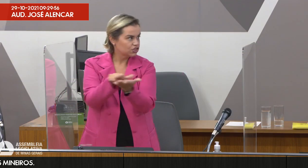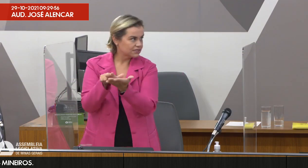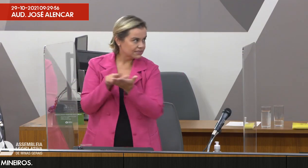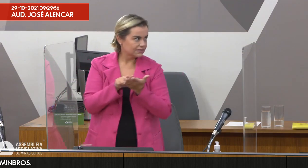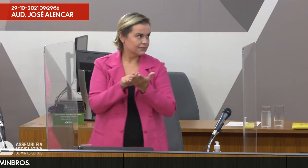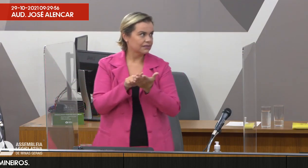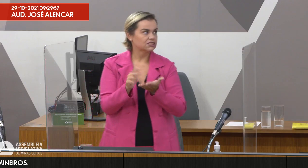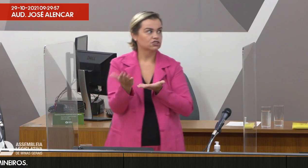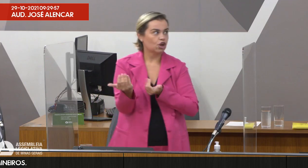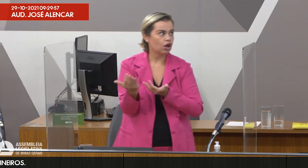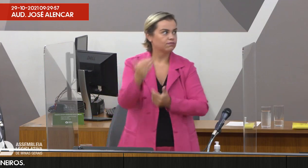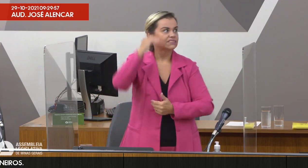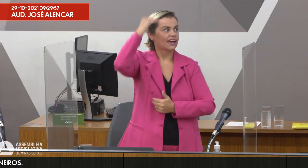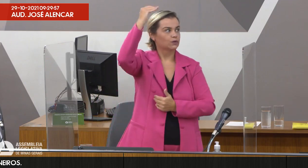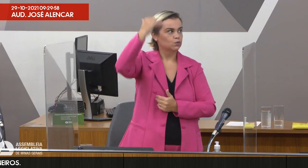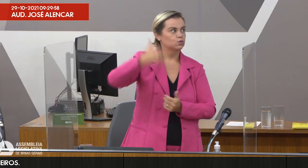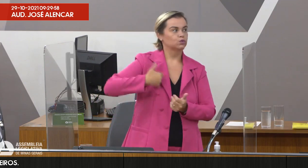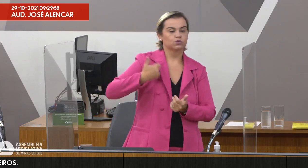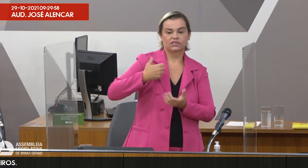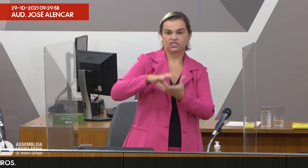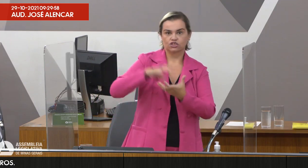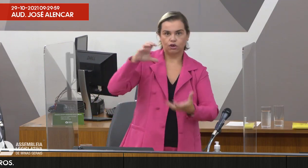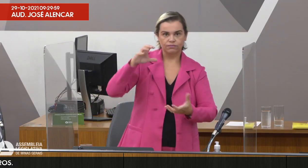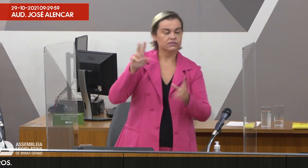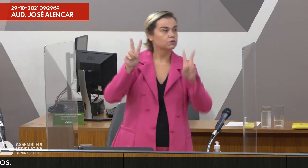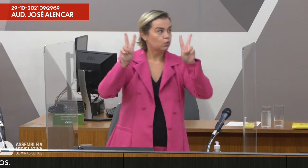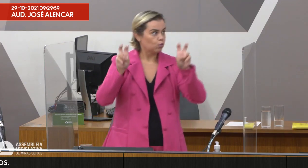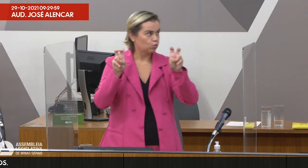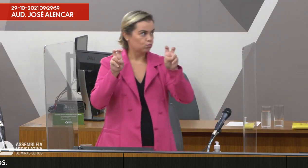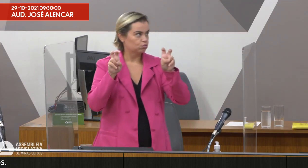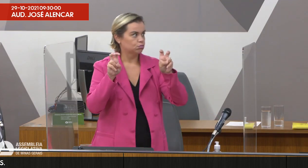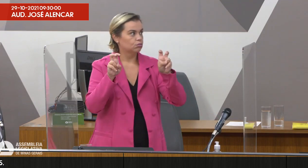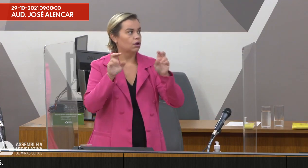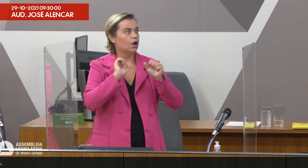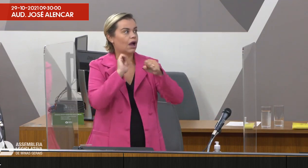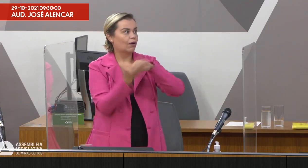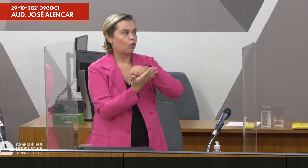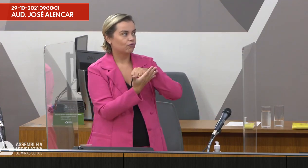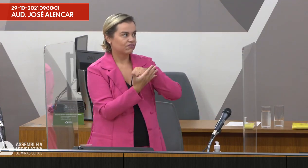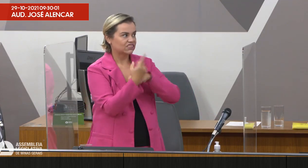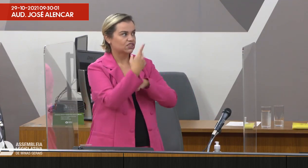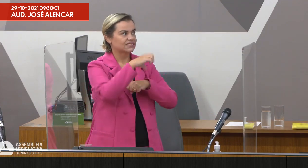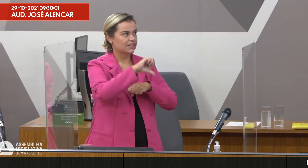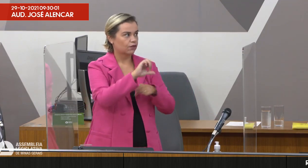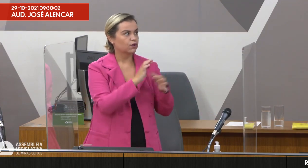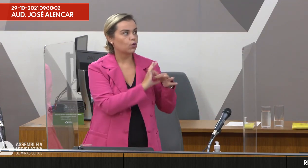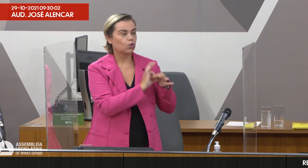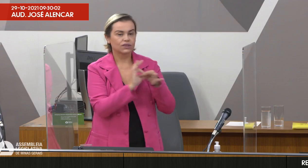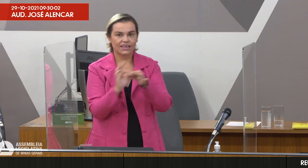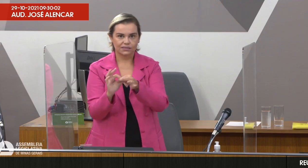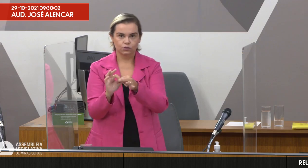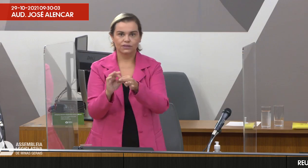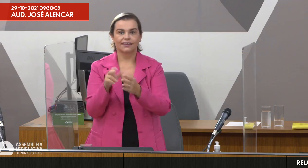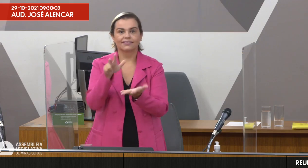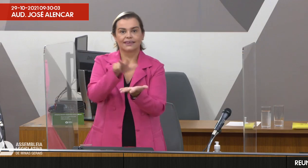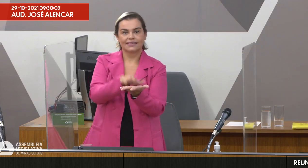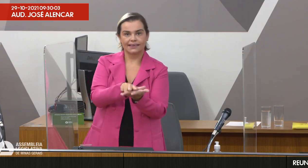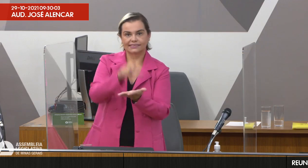dos pacientes, jovens, adultos e idosos com a COVID-19 no contexto da